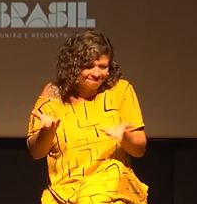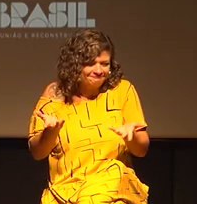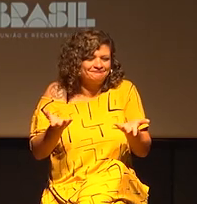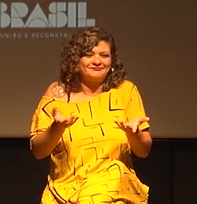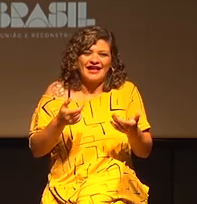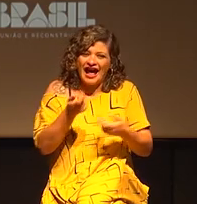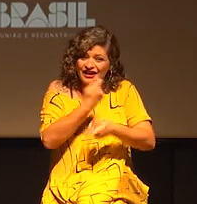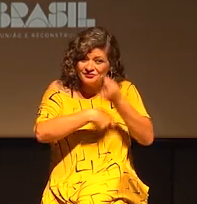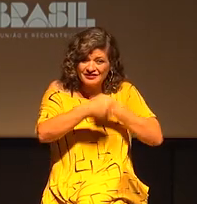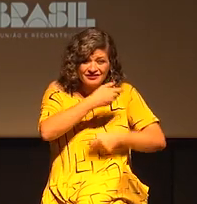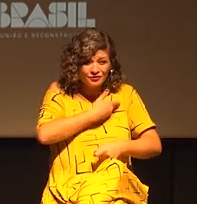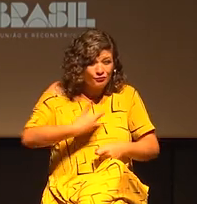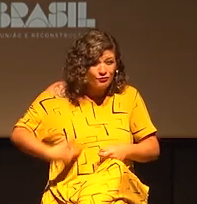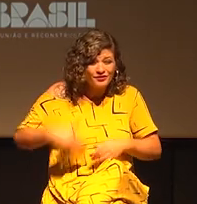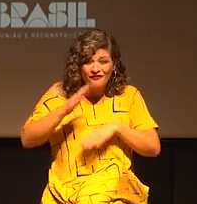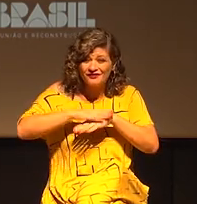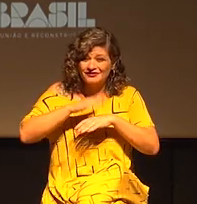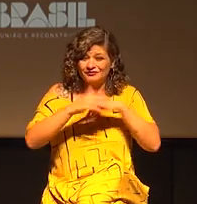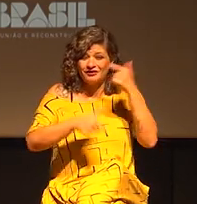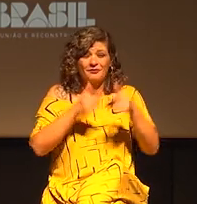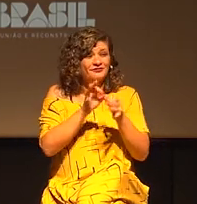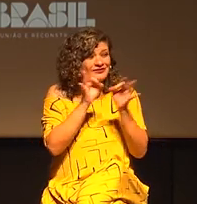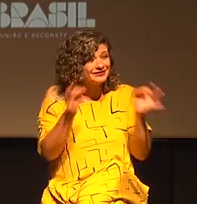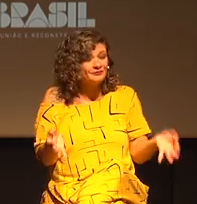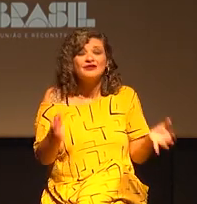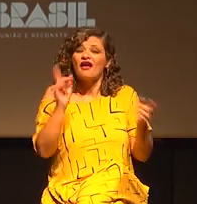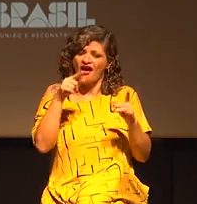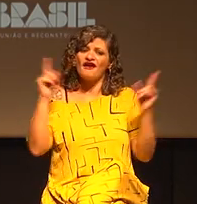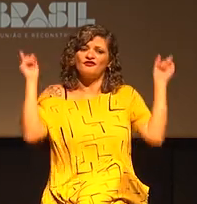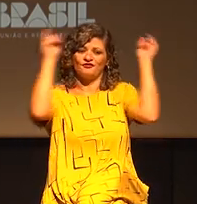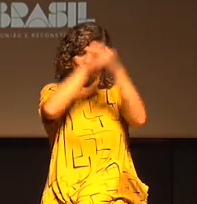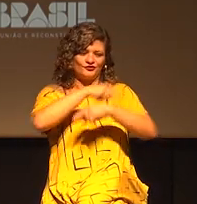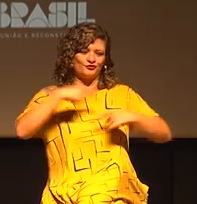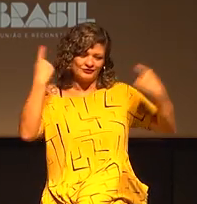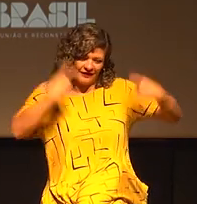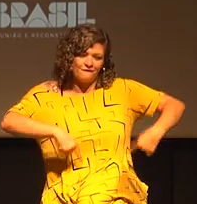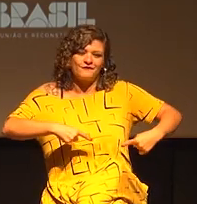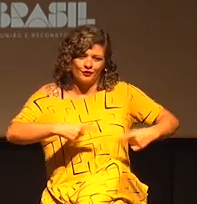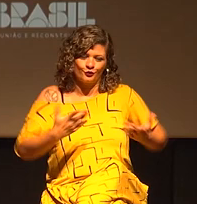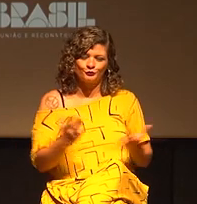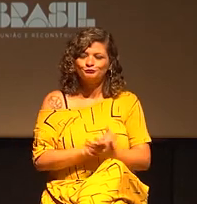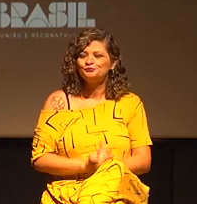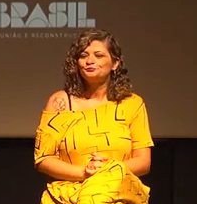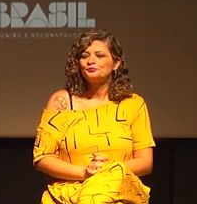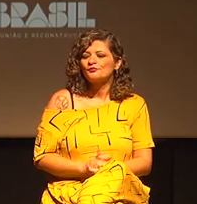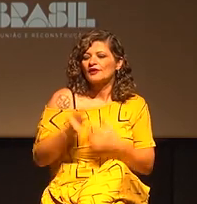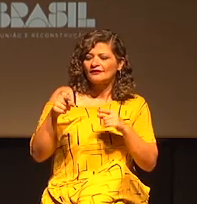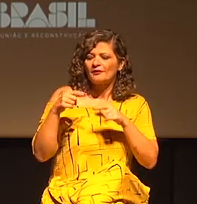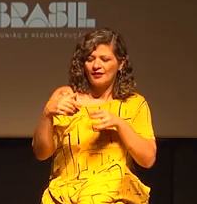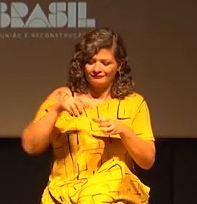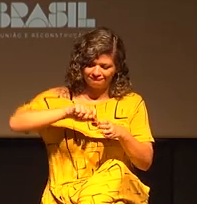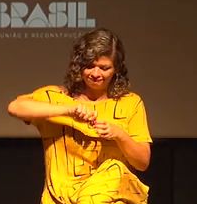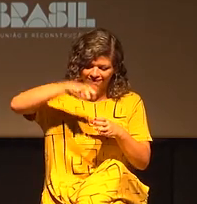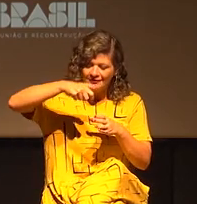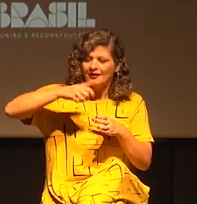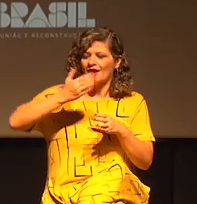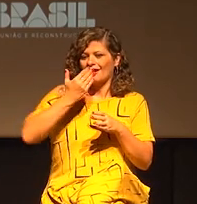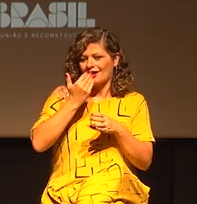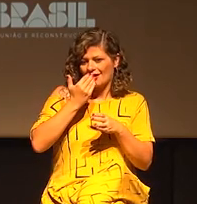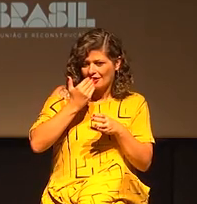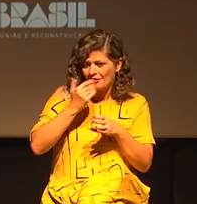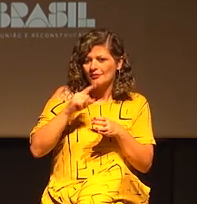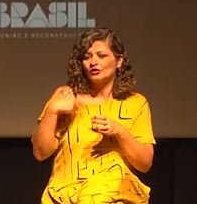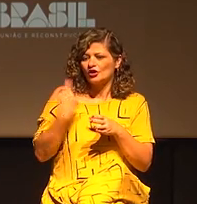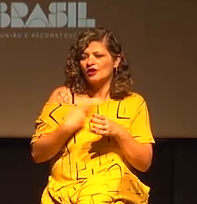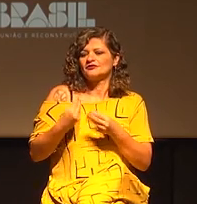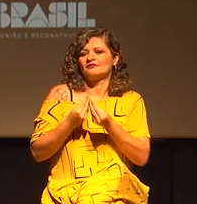administração pública é é muito desafiador e aí por outro lado esse movimento da entrega de marmita a gente tá construindo duas